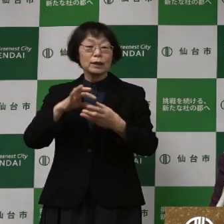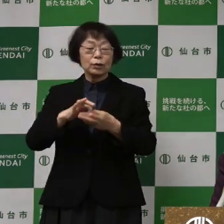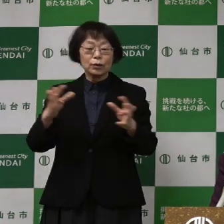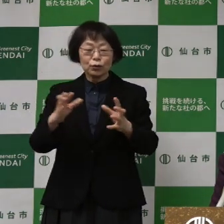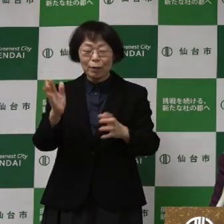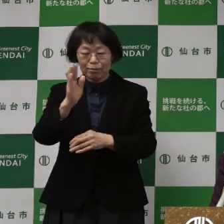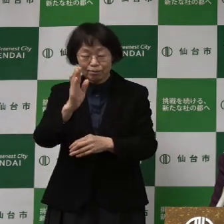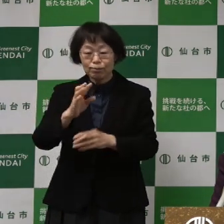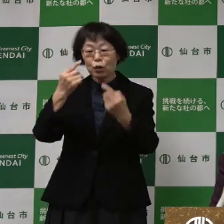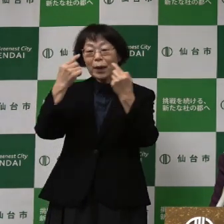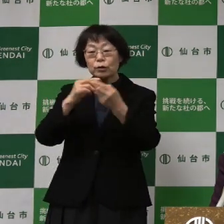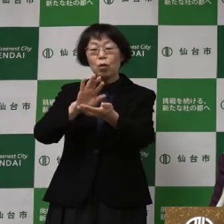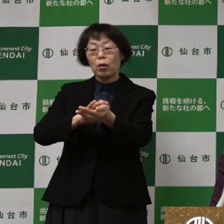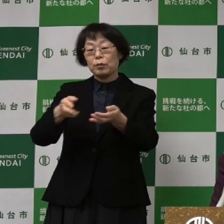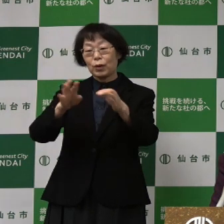でやっていこうと思ってございます。